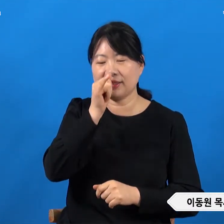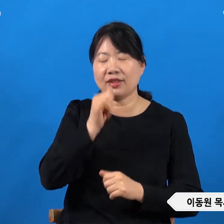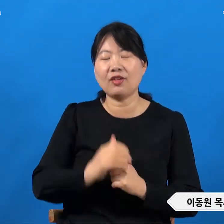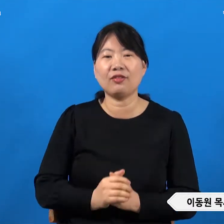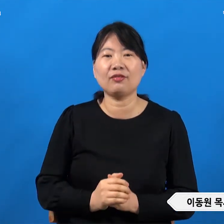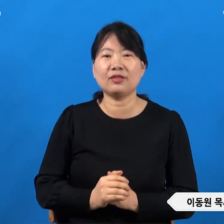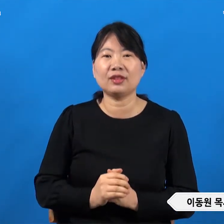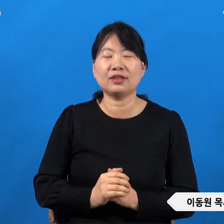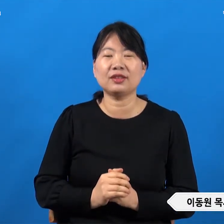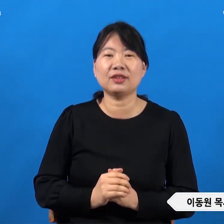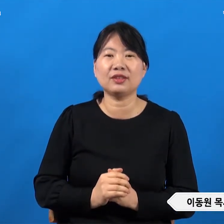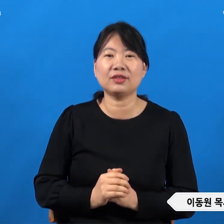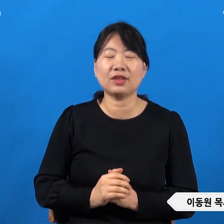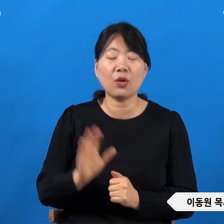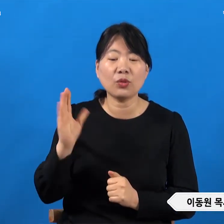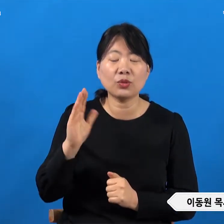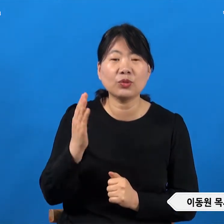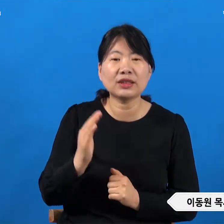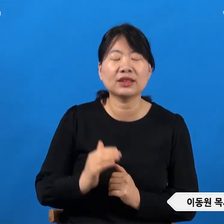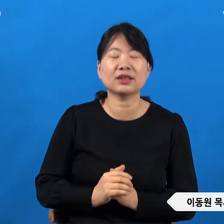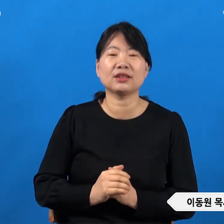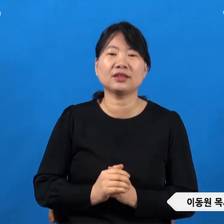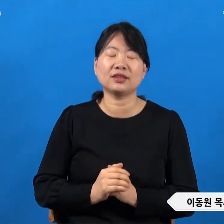있습니다. 요즘